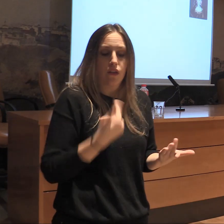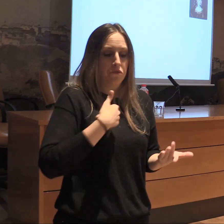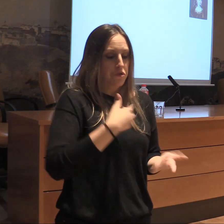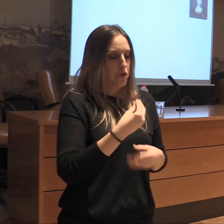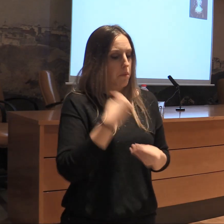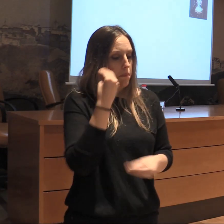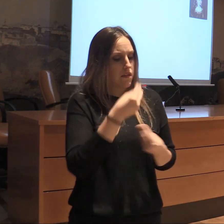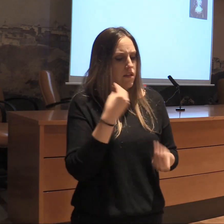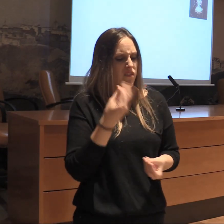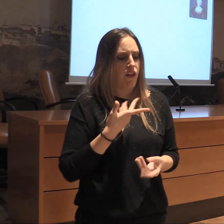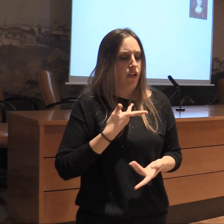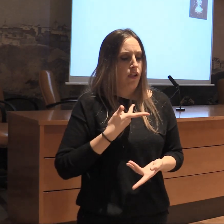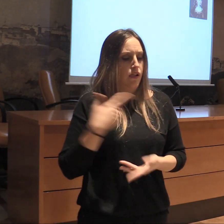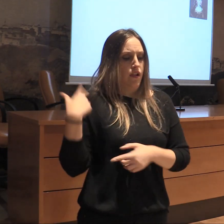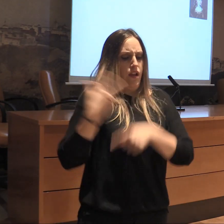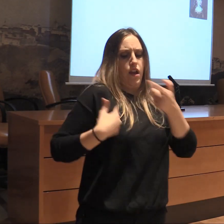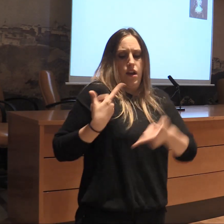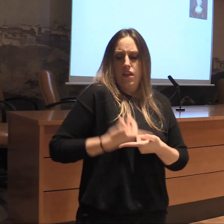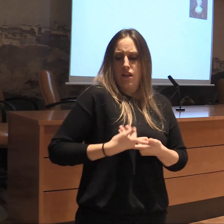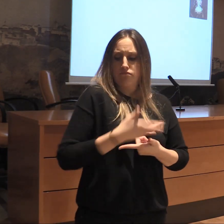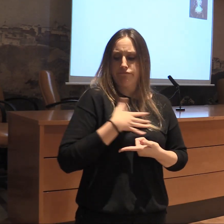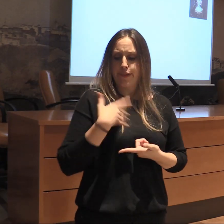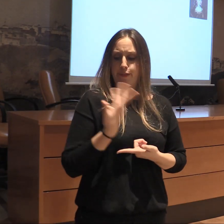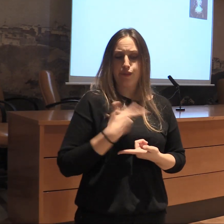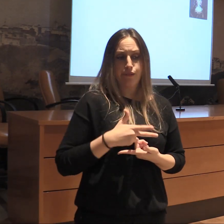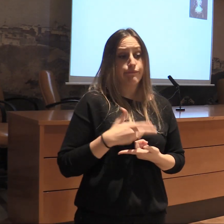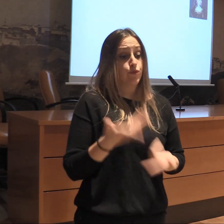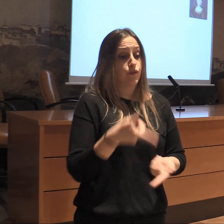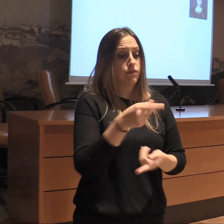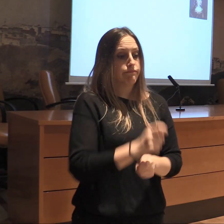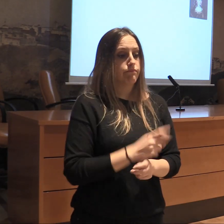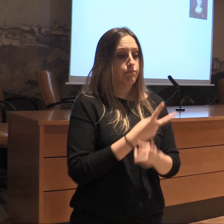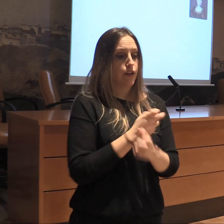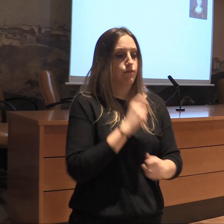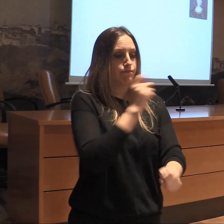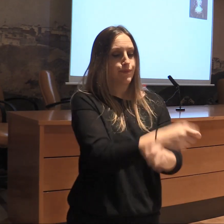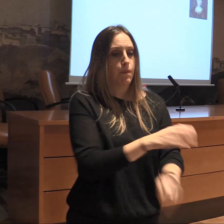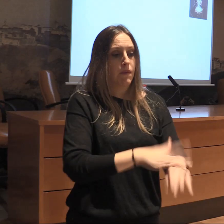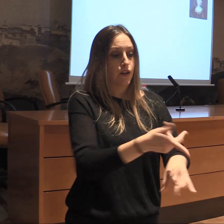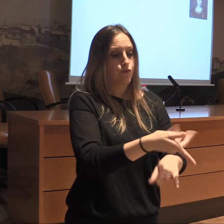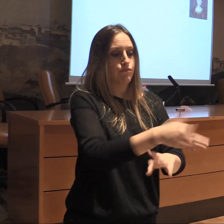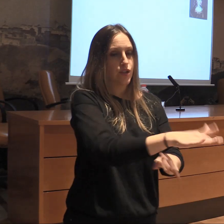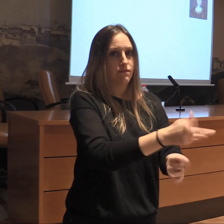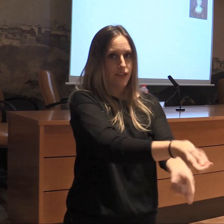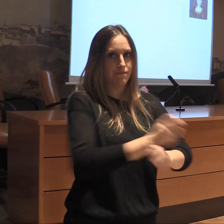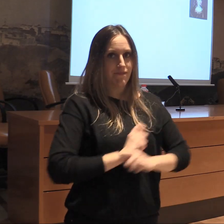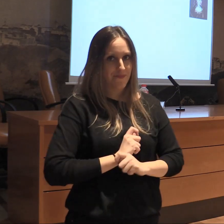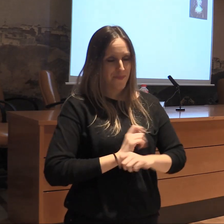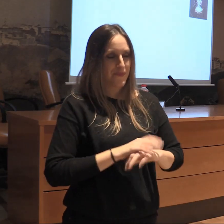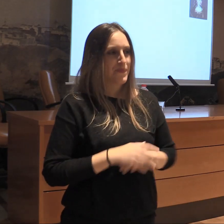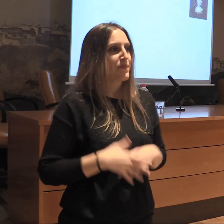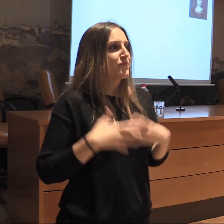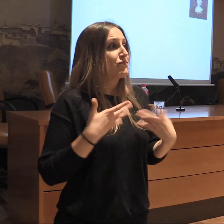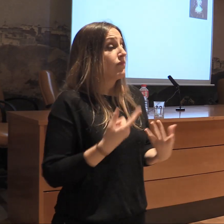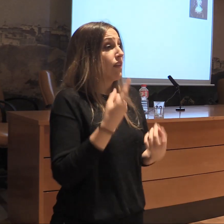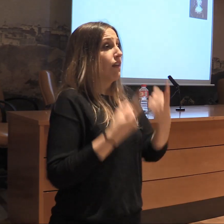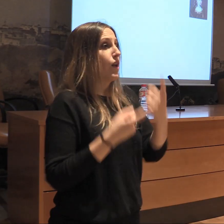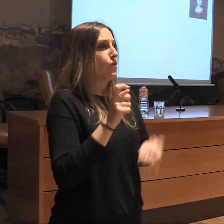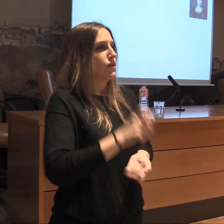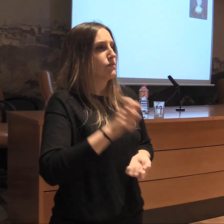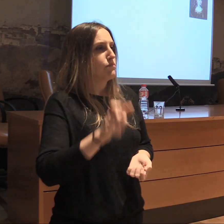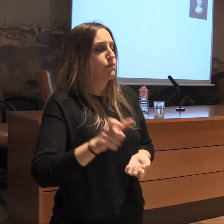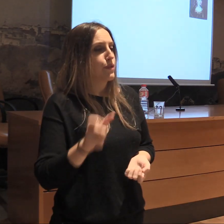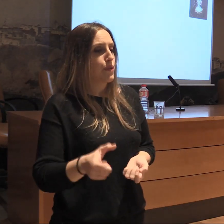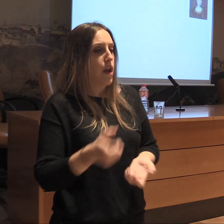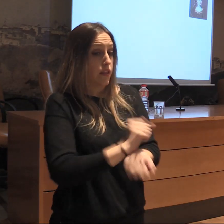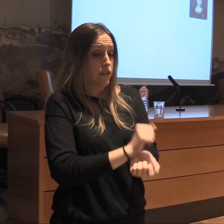que era conveniente. Luego también, y mucho más terrible, algunas de las personas detenidas empezaron a hablar de